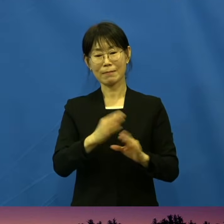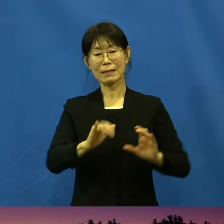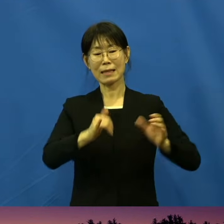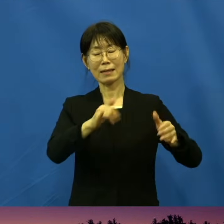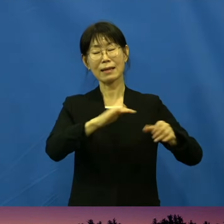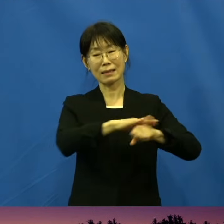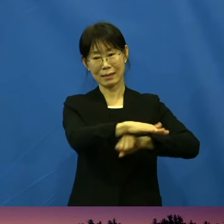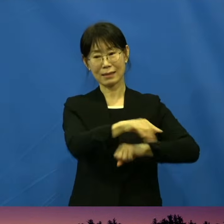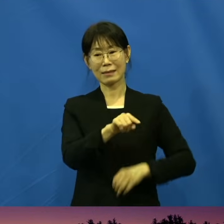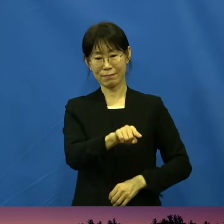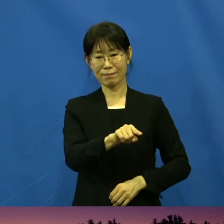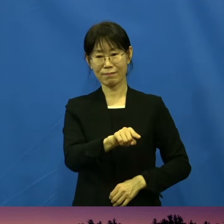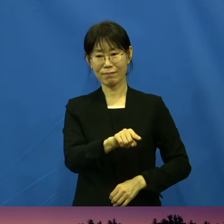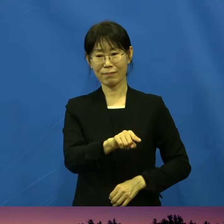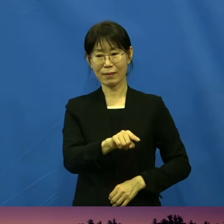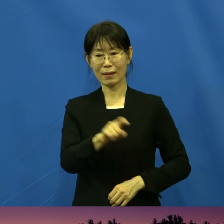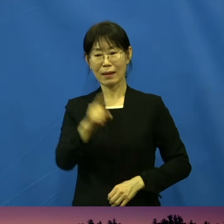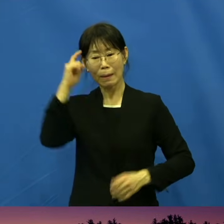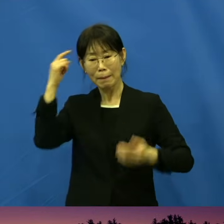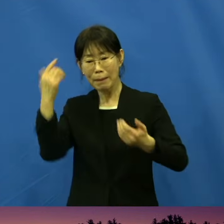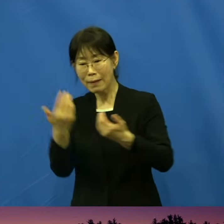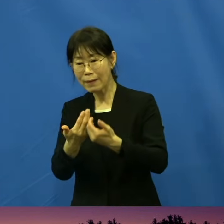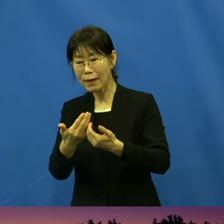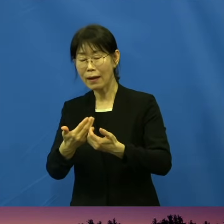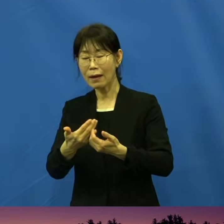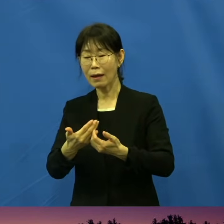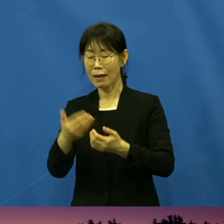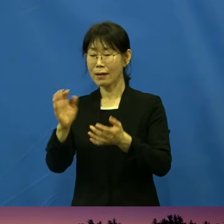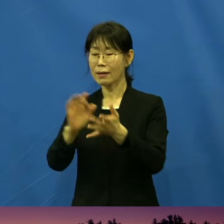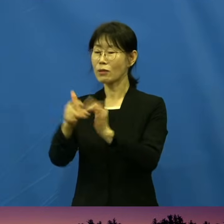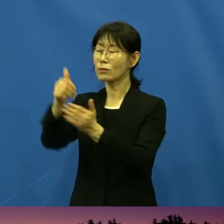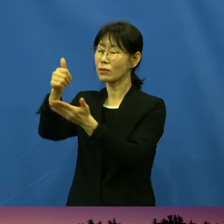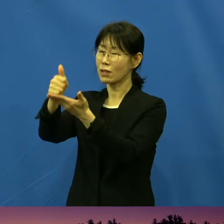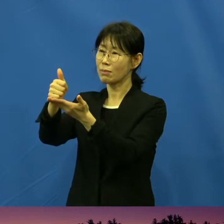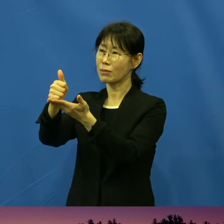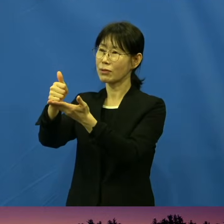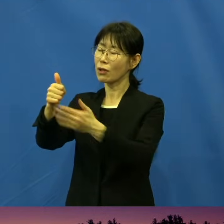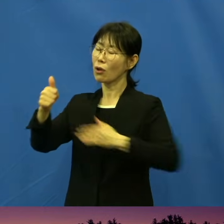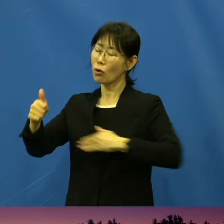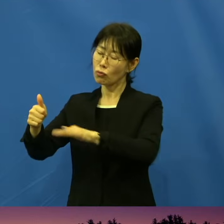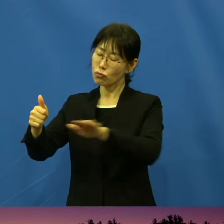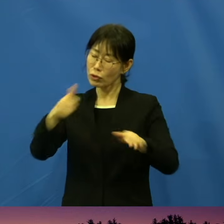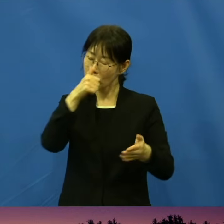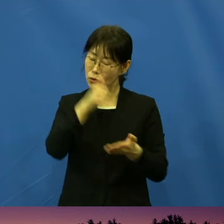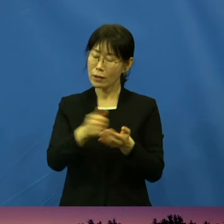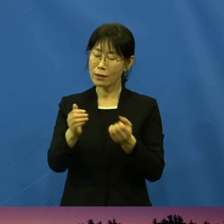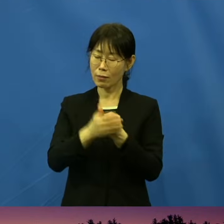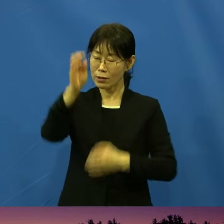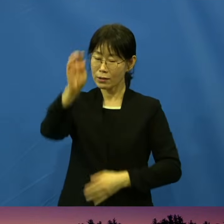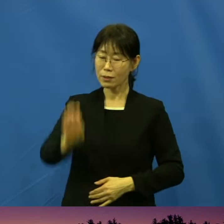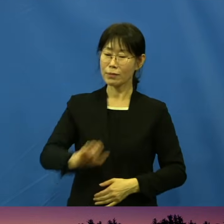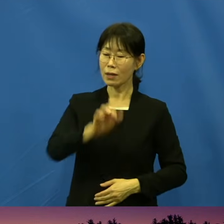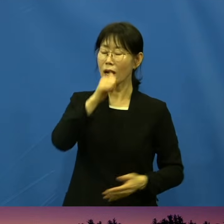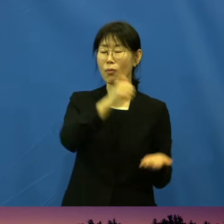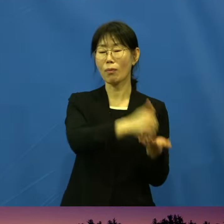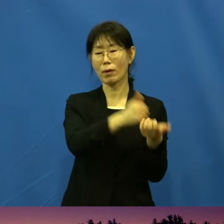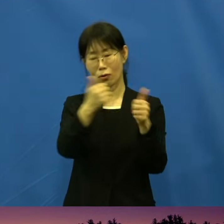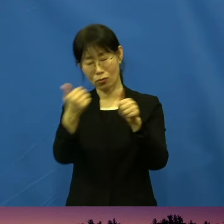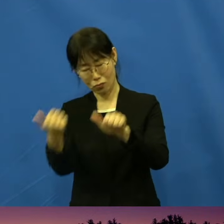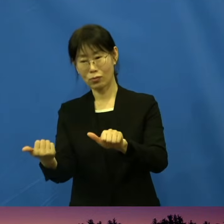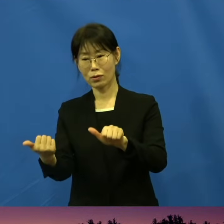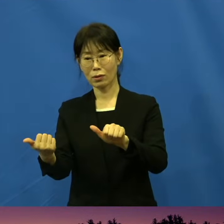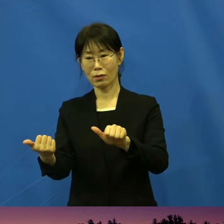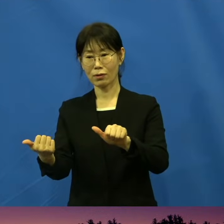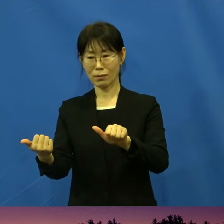그리스도는 십자가에 매달려 죽으셨어요. 하나님이신 분이 인간이 되시고 우리를